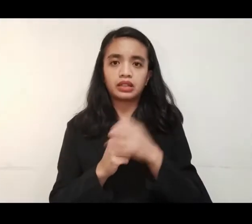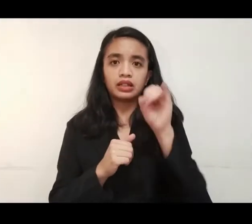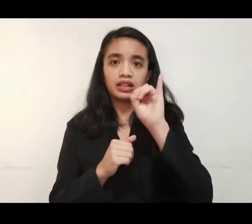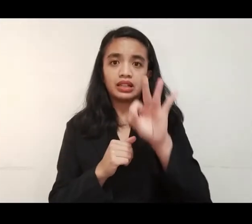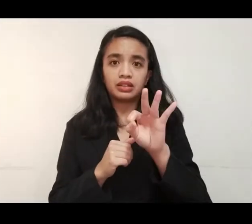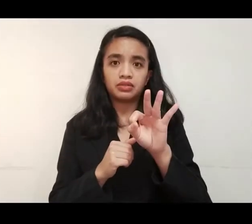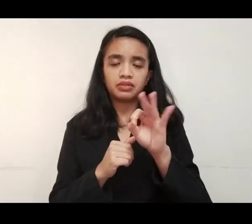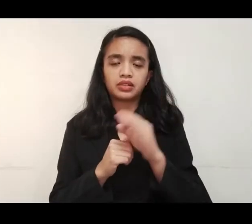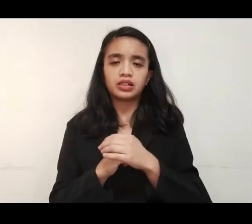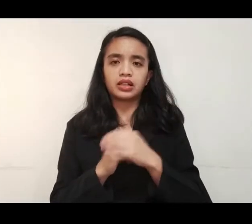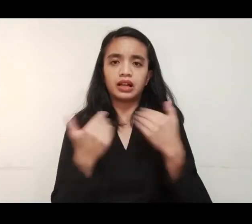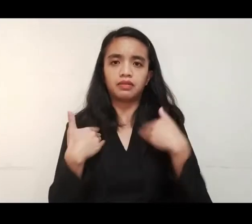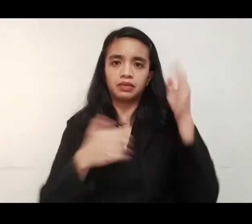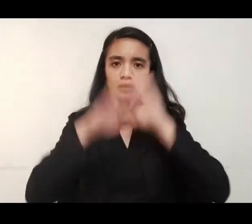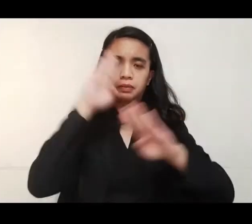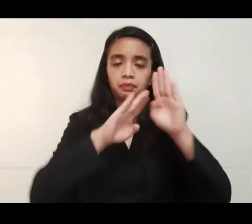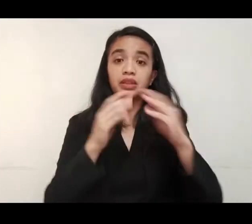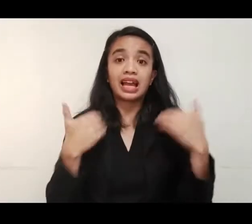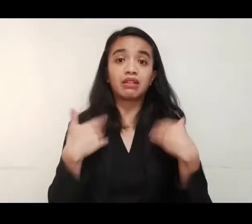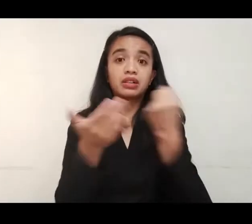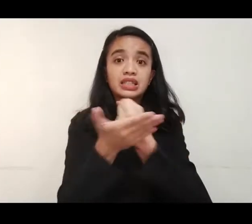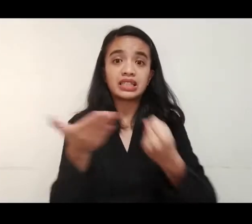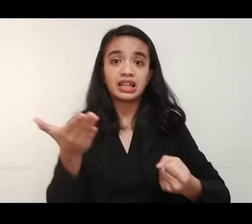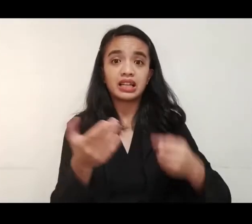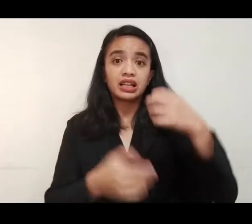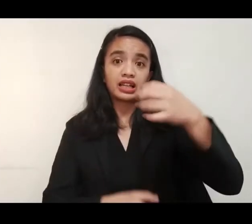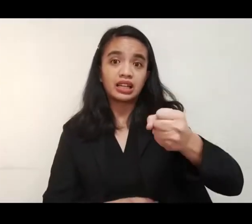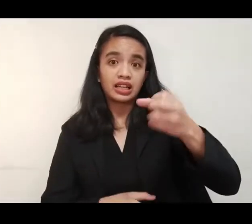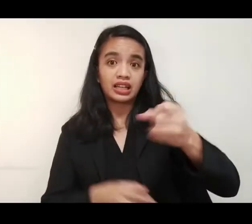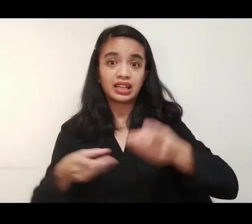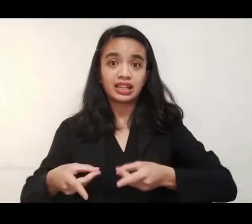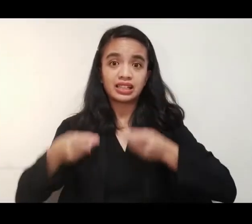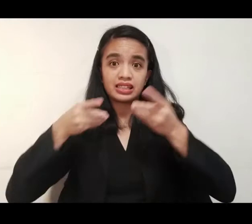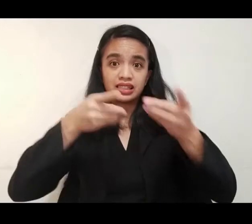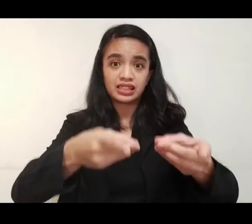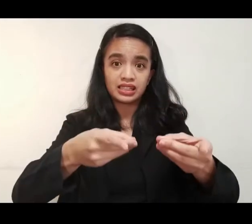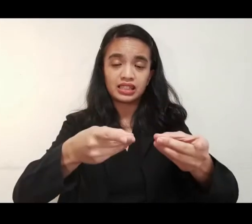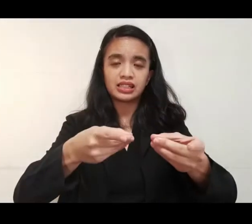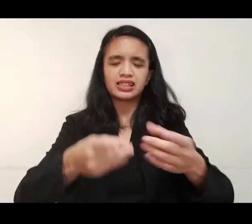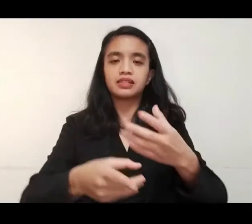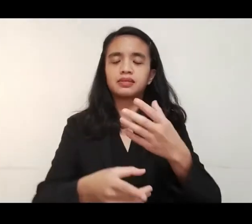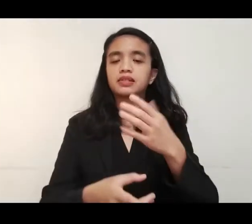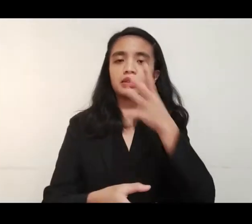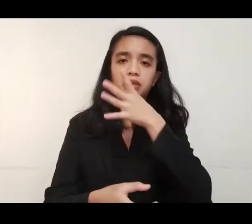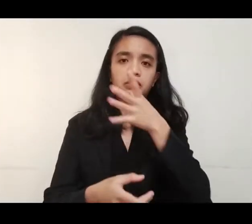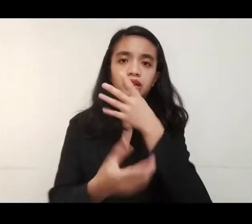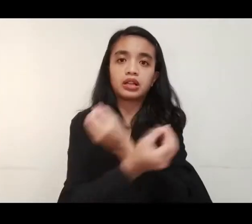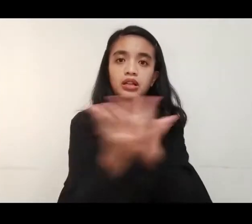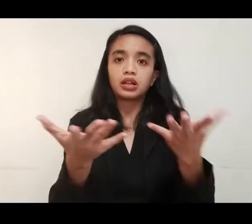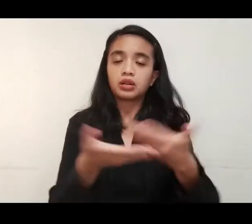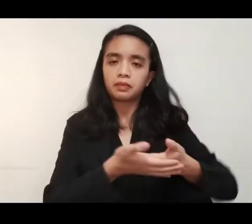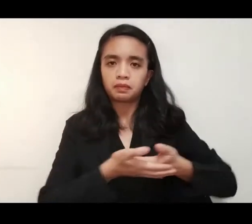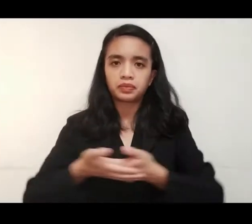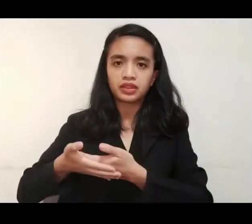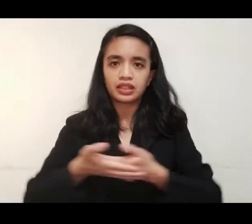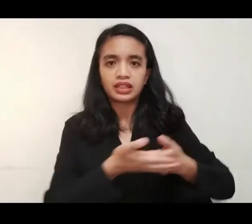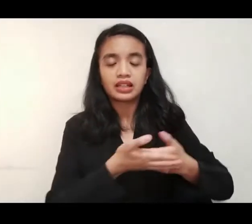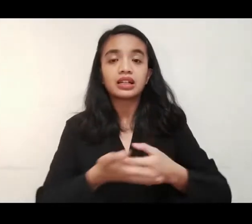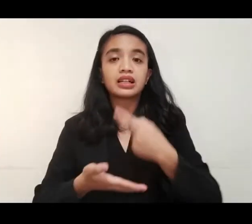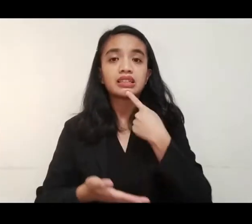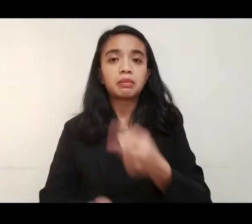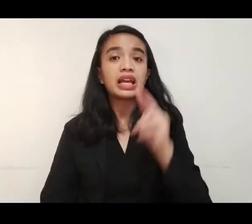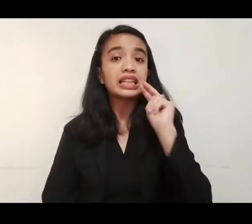kapag nagpapasusok ka ng anak. May supply sa milk bank mula sa mga donasyong gatas na mga ina na'y pinamamahagi sa mga sanggol.